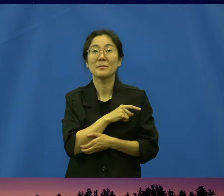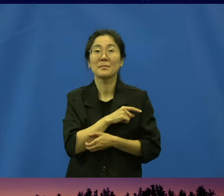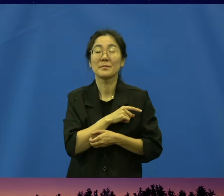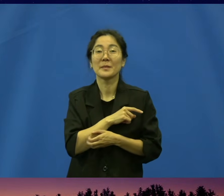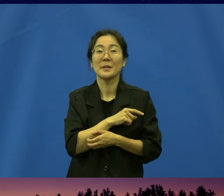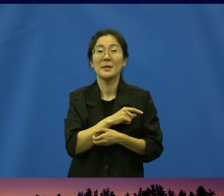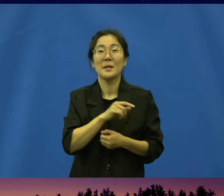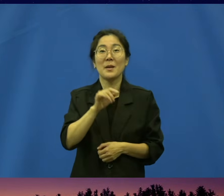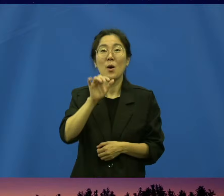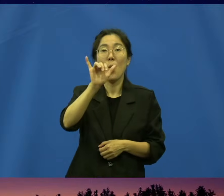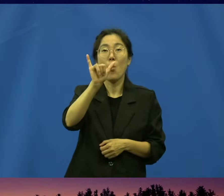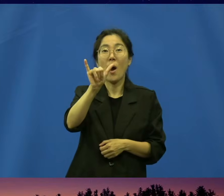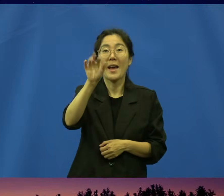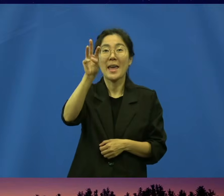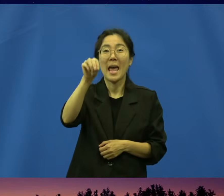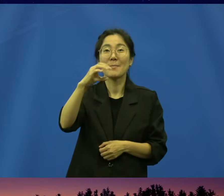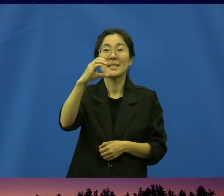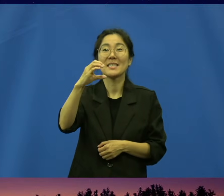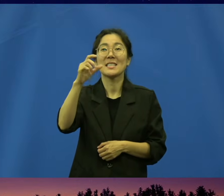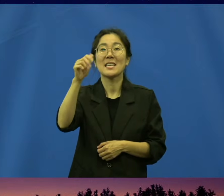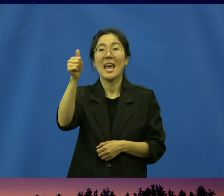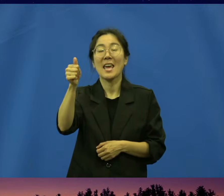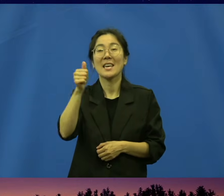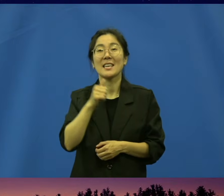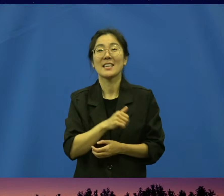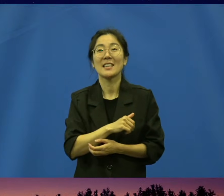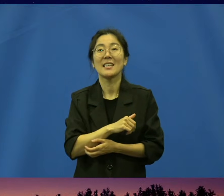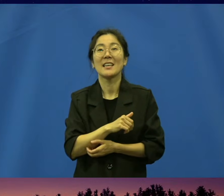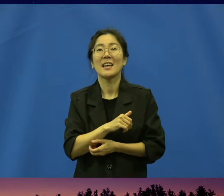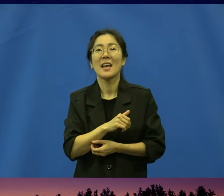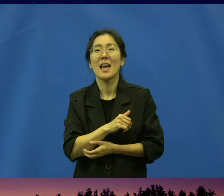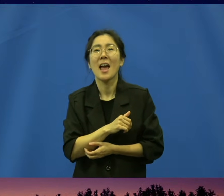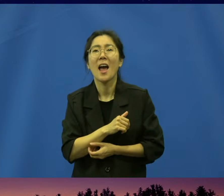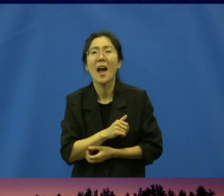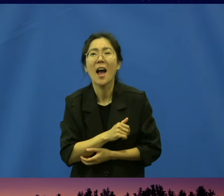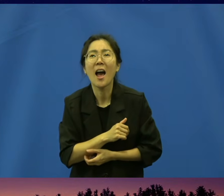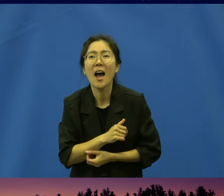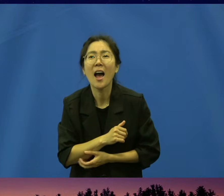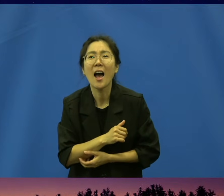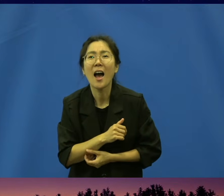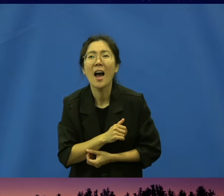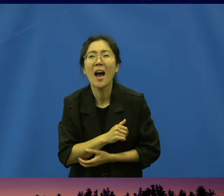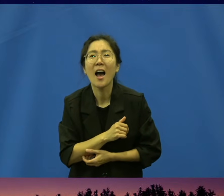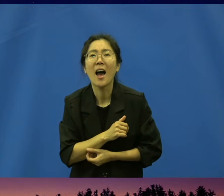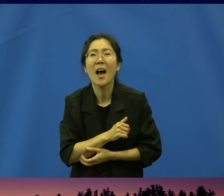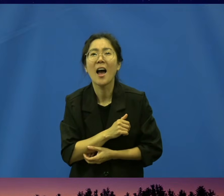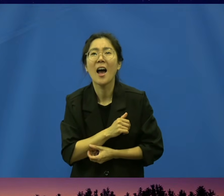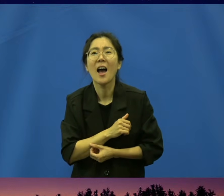YMCA 한번 해보세요. YMCA. 아, 저기 벌써 힌트를 주셨네.